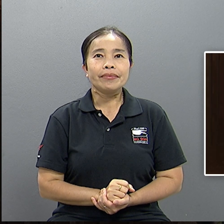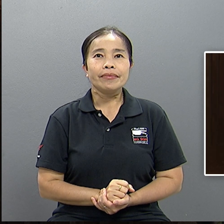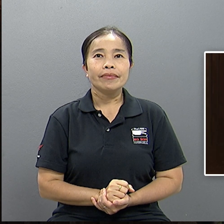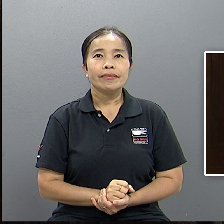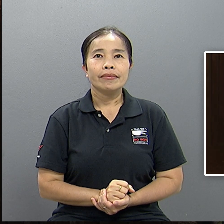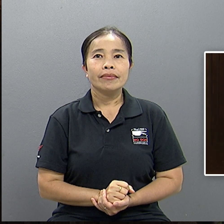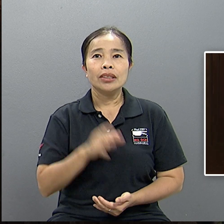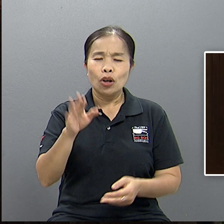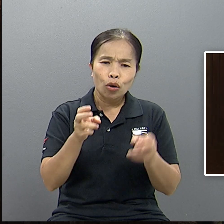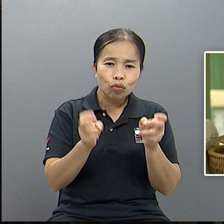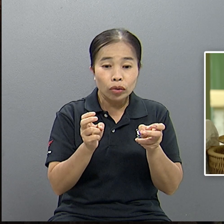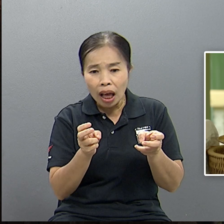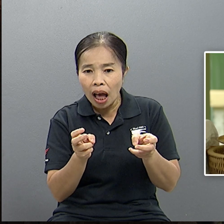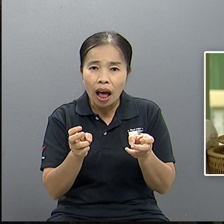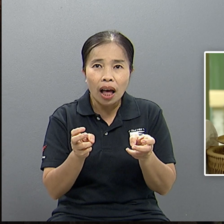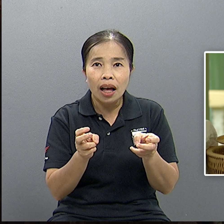ตุ๊กตาไหมจ๊ะ